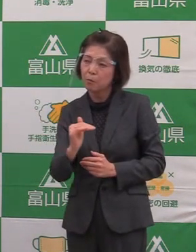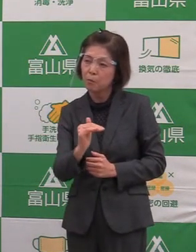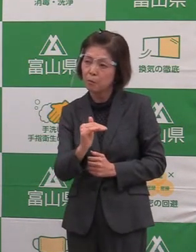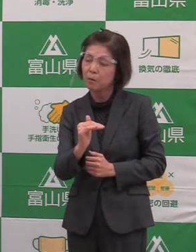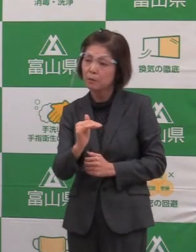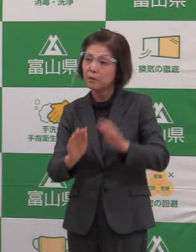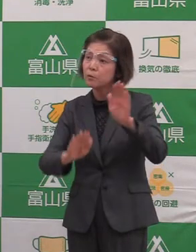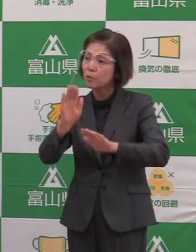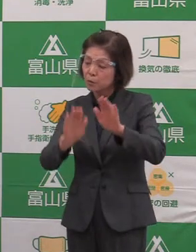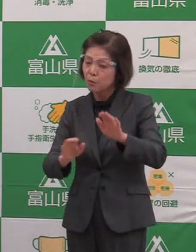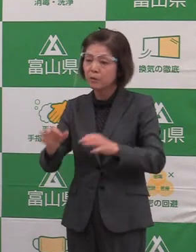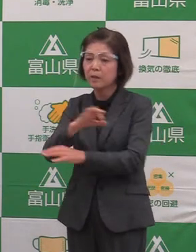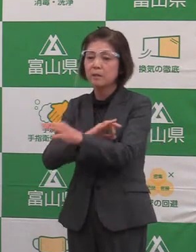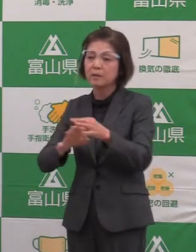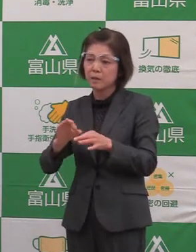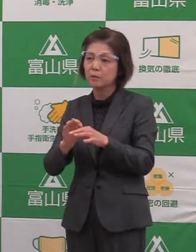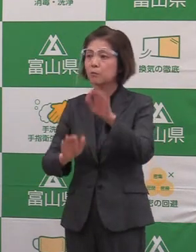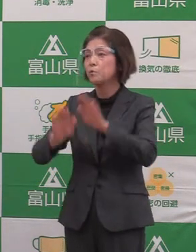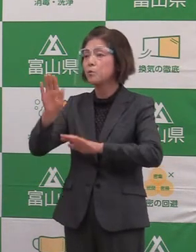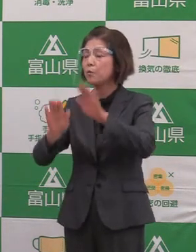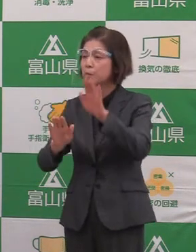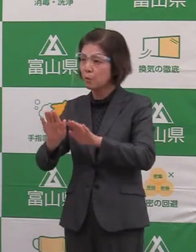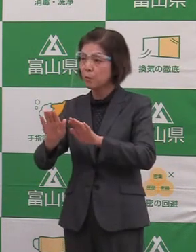経済状況を考え、また特に、